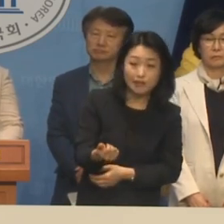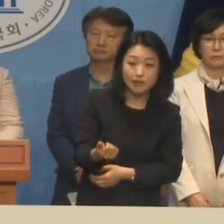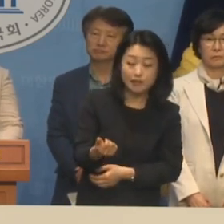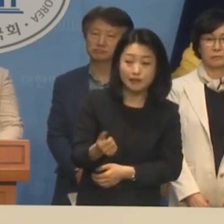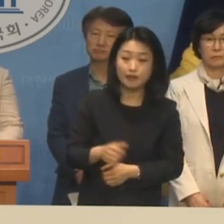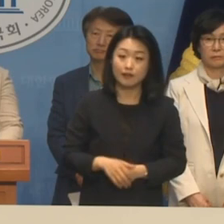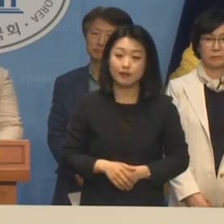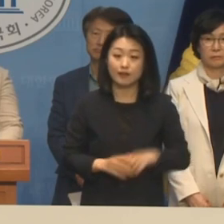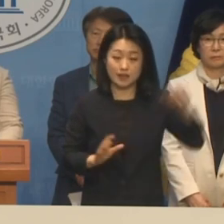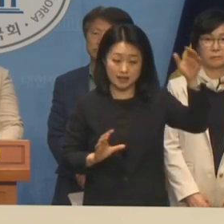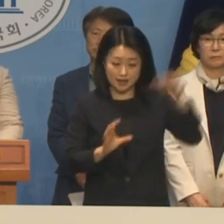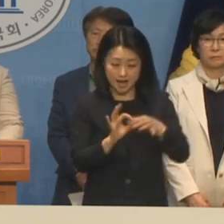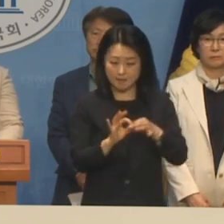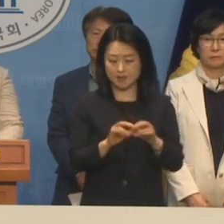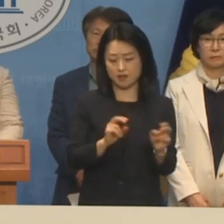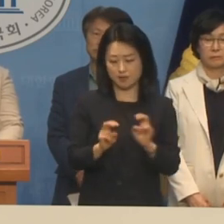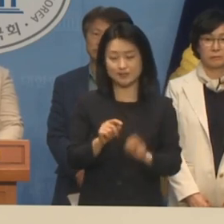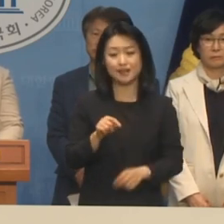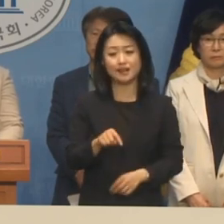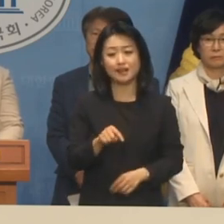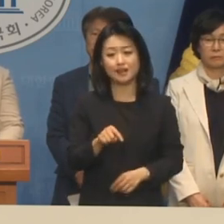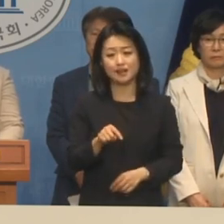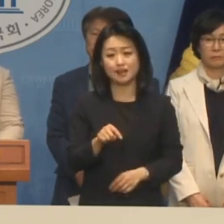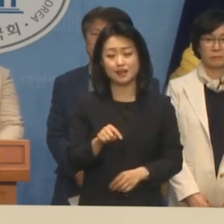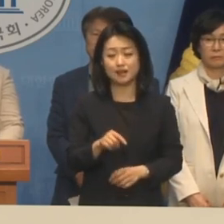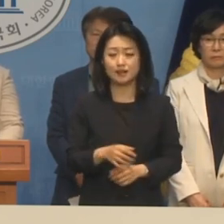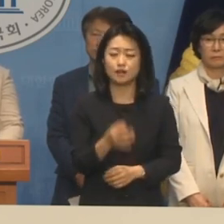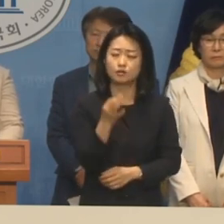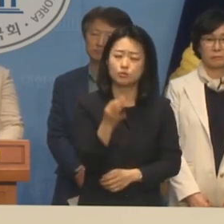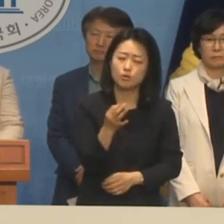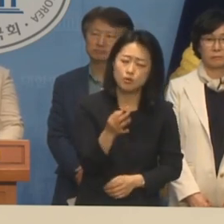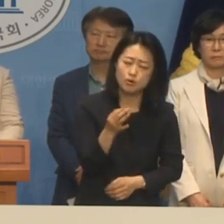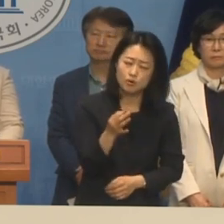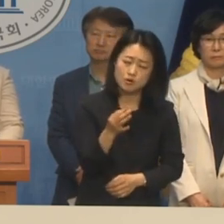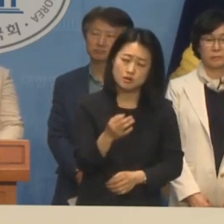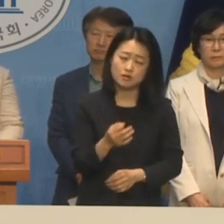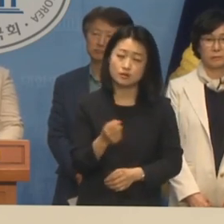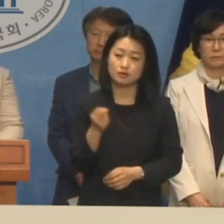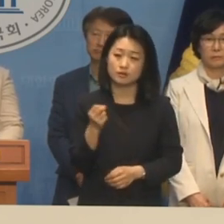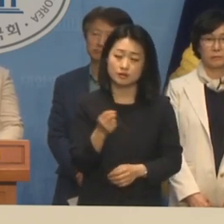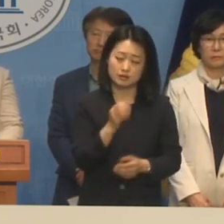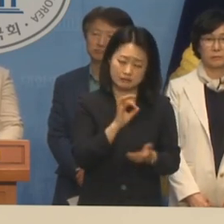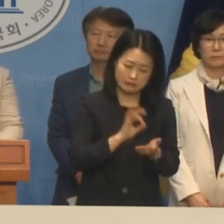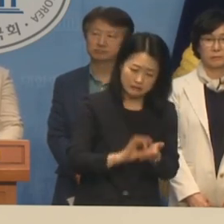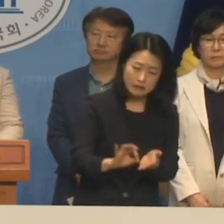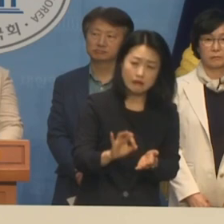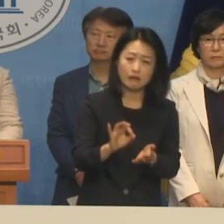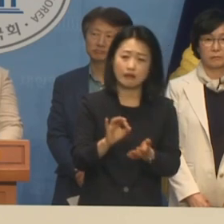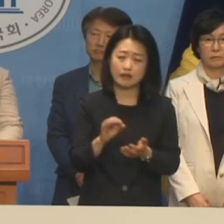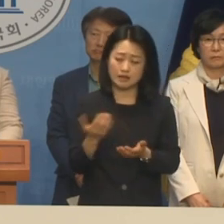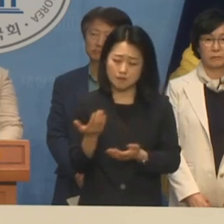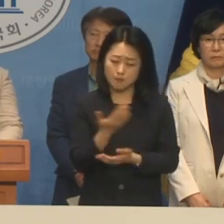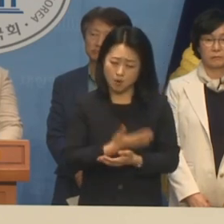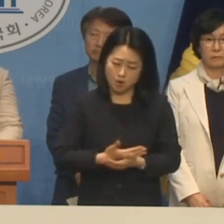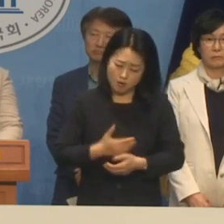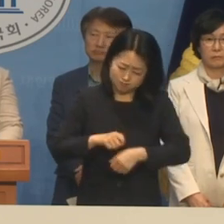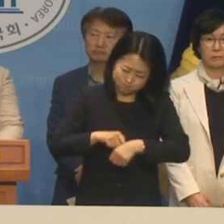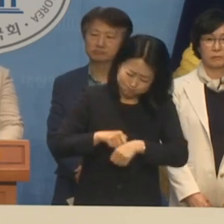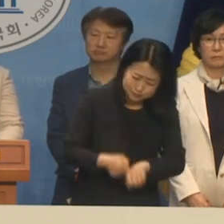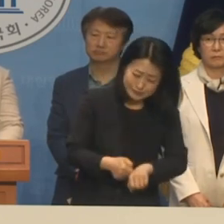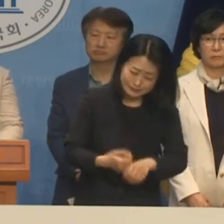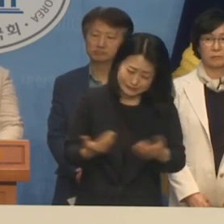현장의 가맹점주들은 일정한 자본에 본인의 노동력까지 쏟아부어도